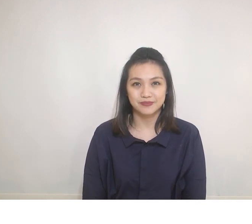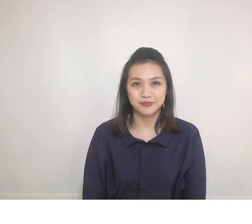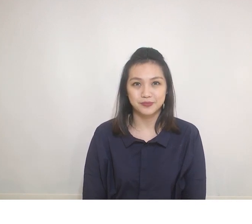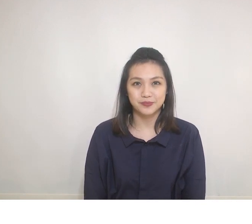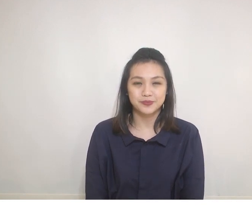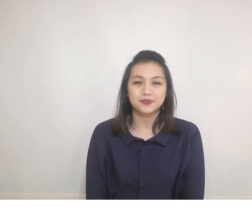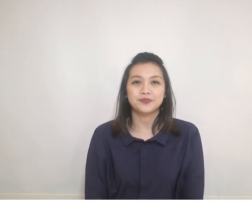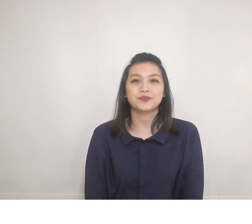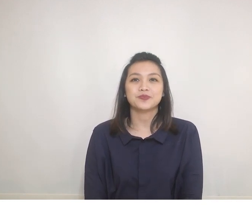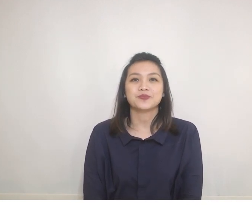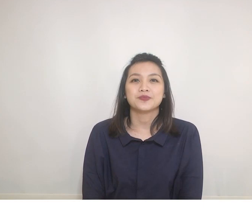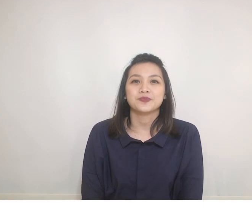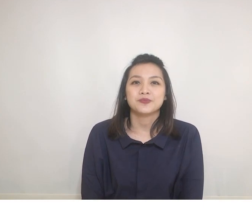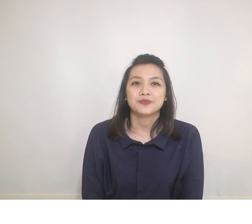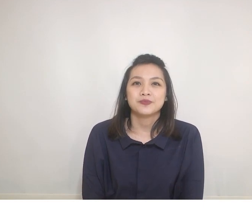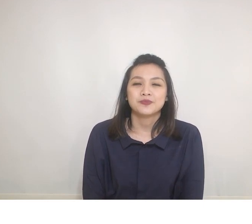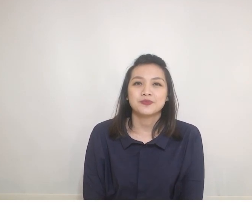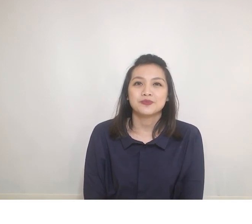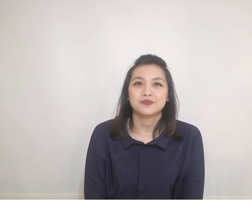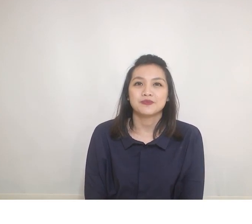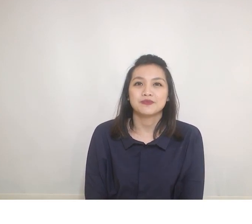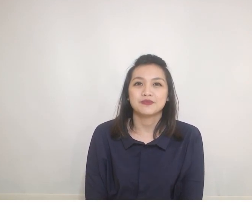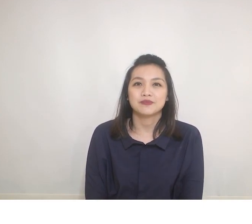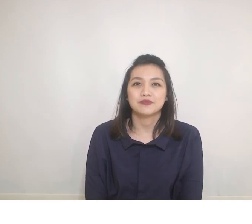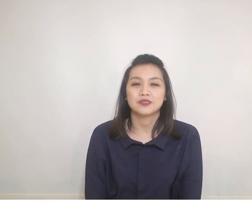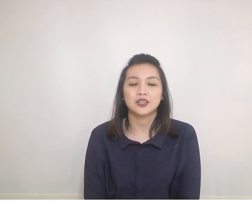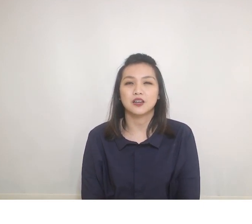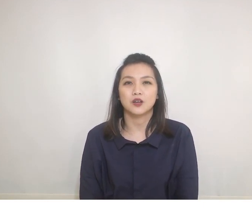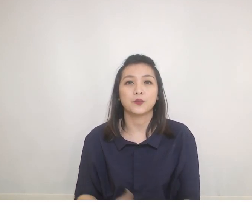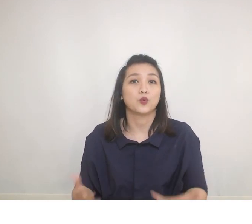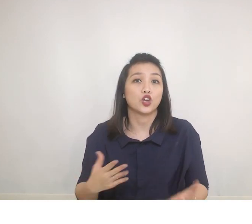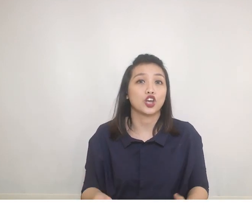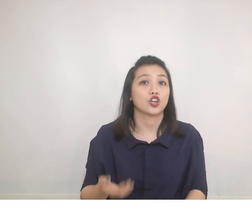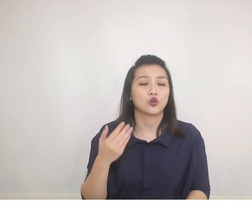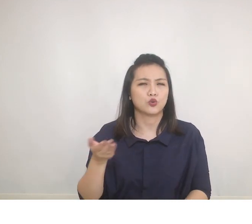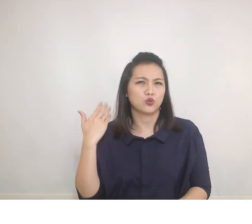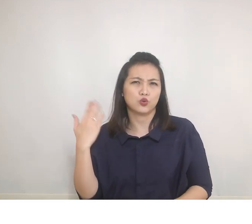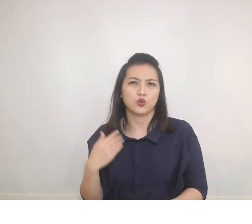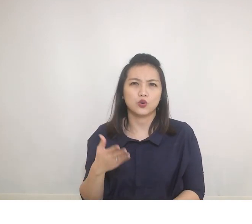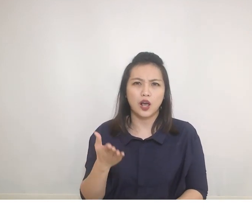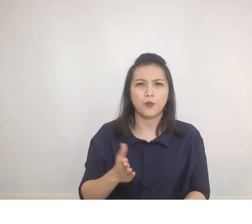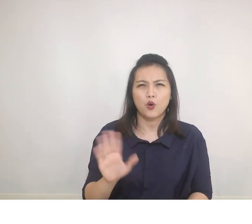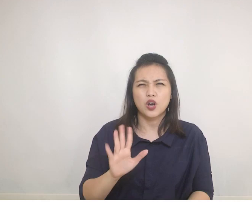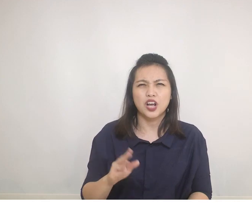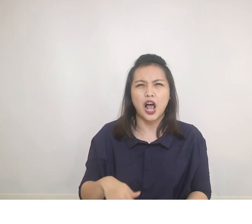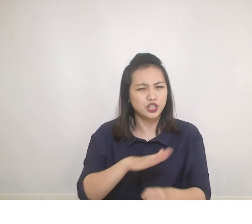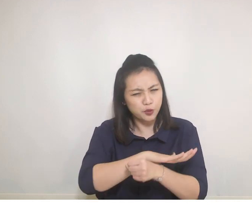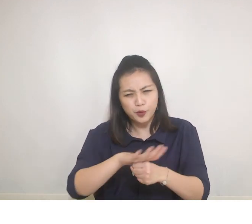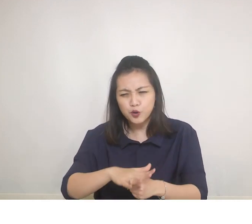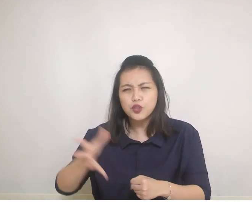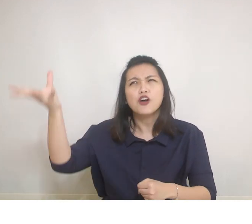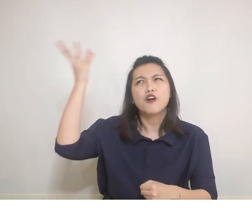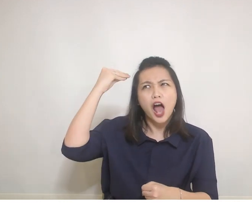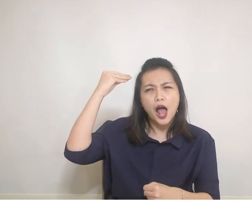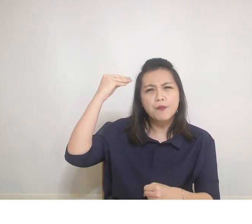Dulu awalnya kita di CG itu hanya ya datang sebagai sama anak-anak, hubungannya cuma sebagai teman aja seperti itu.